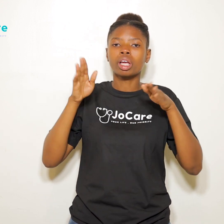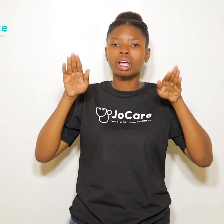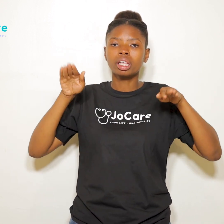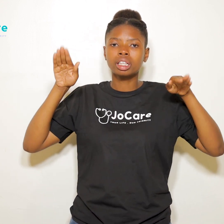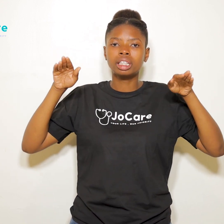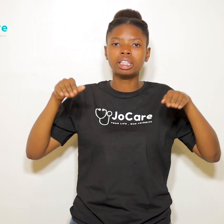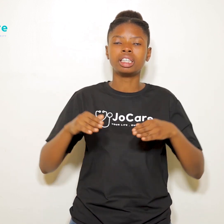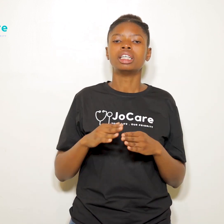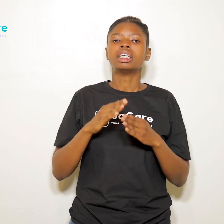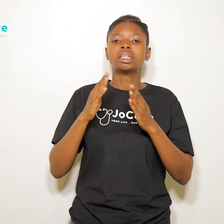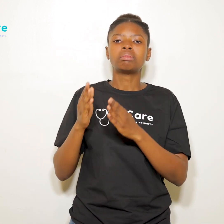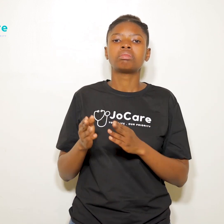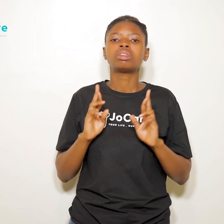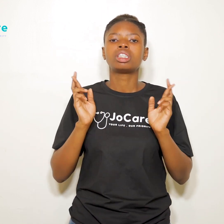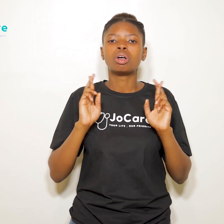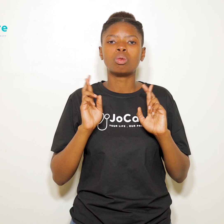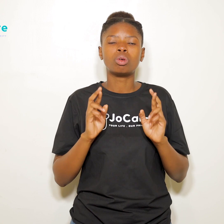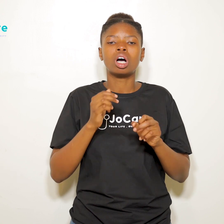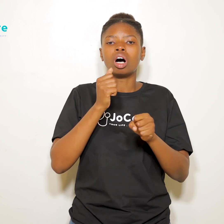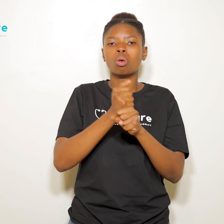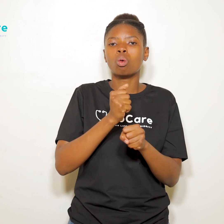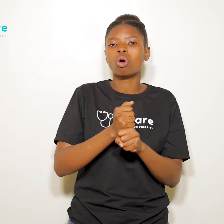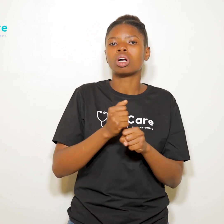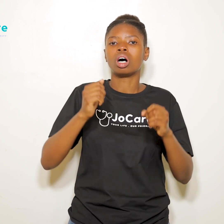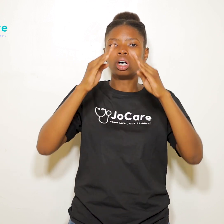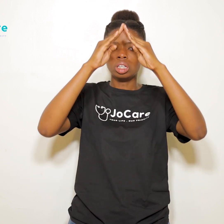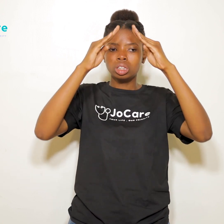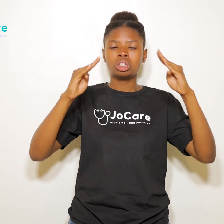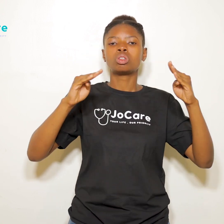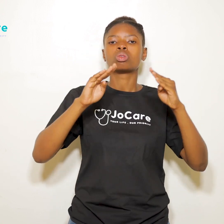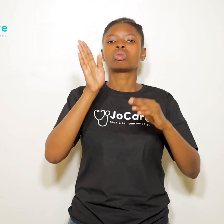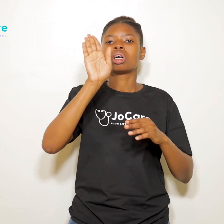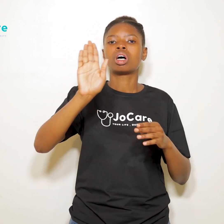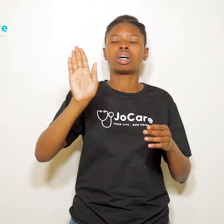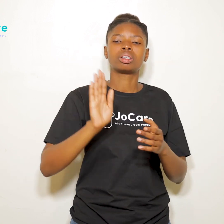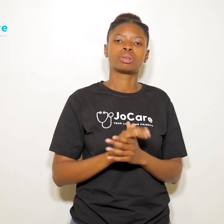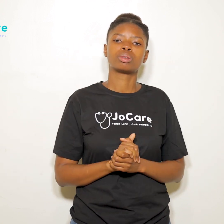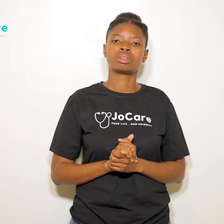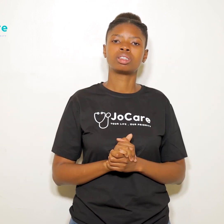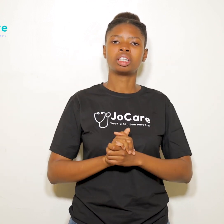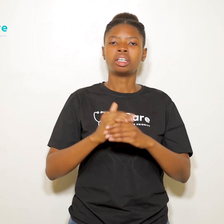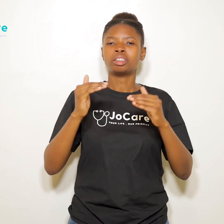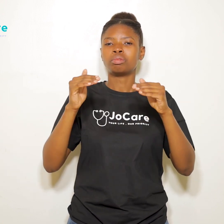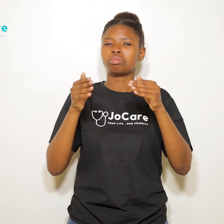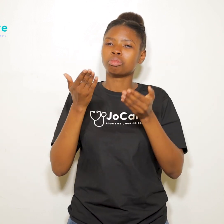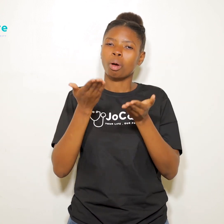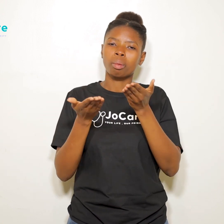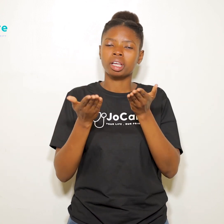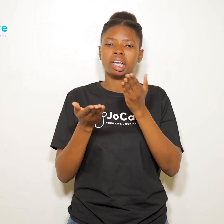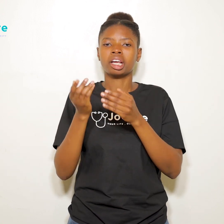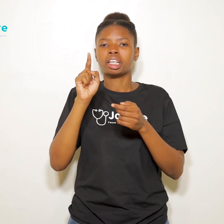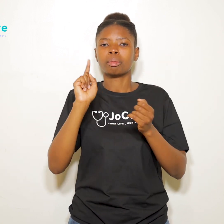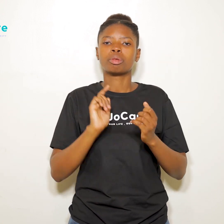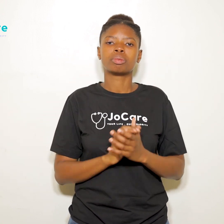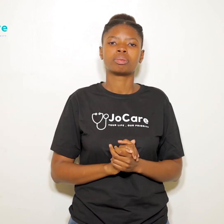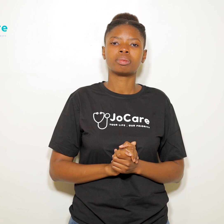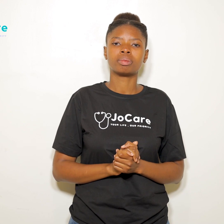ikora icyari. Yego, turi gukora icyari hariya. Yego, twabigereranya no gukora icyari. Hanyuma